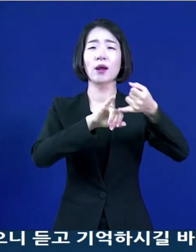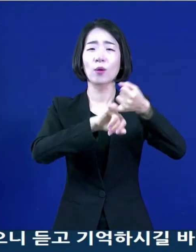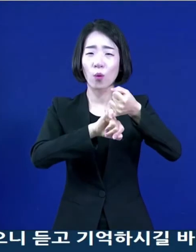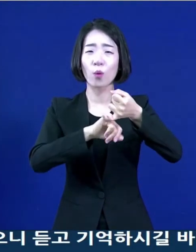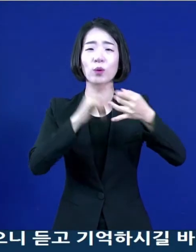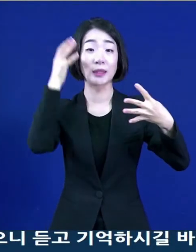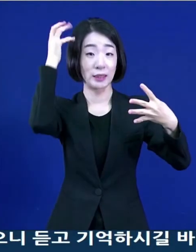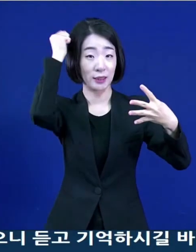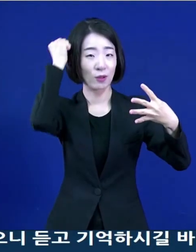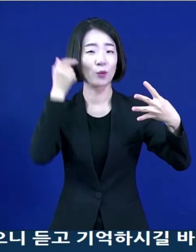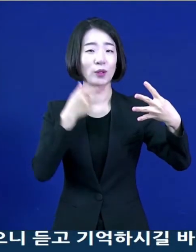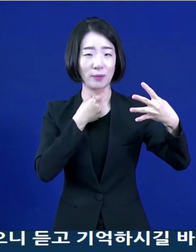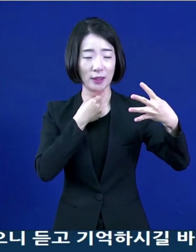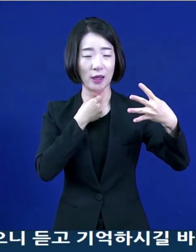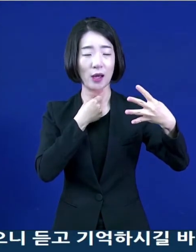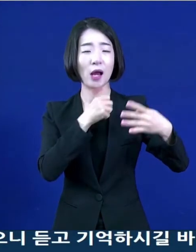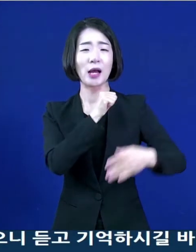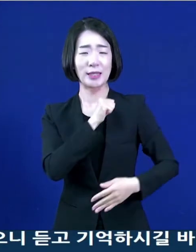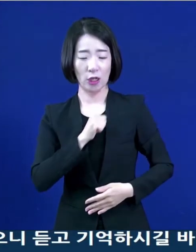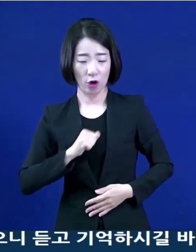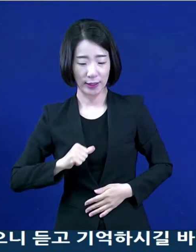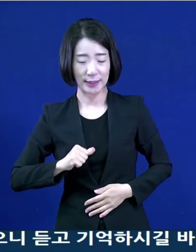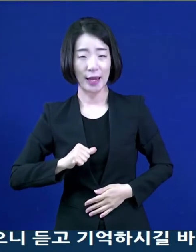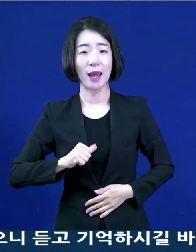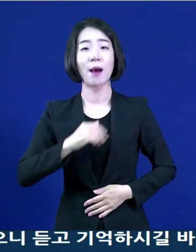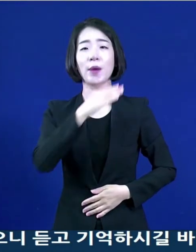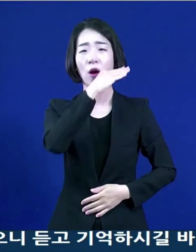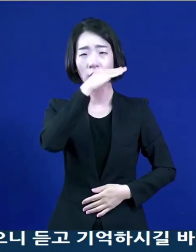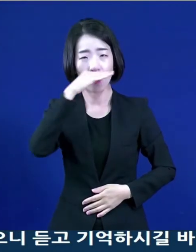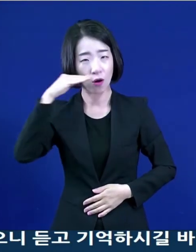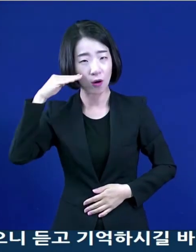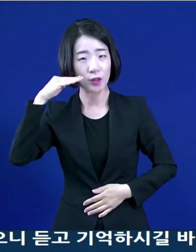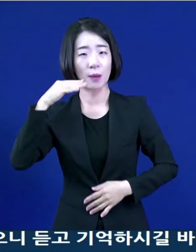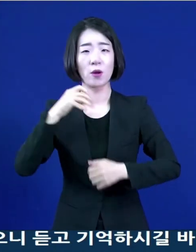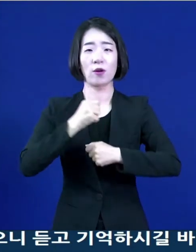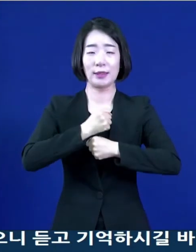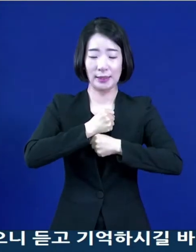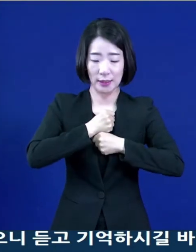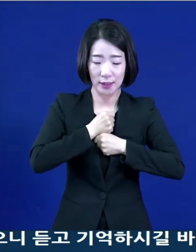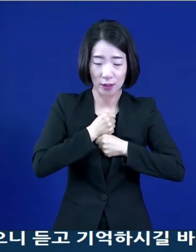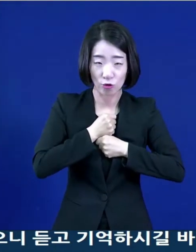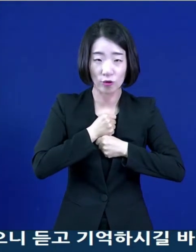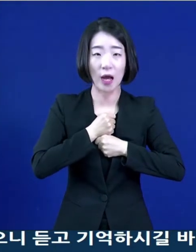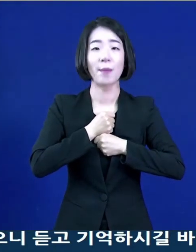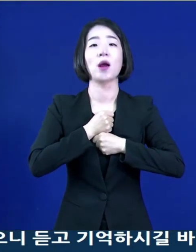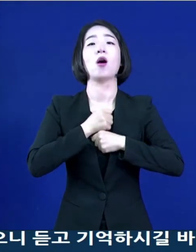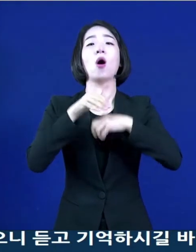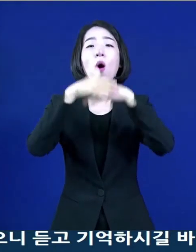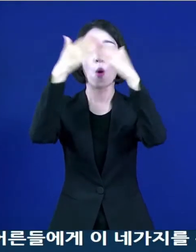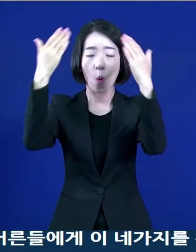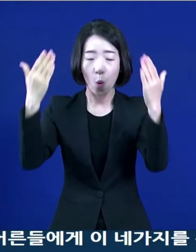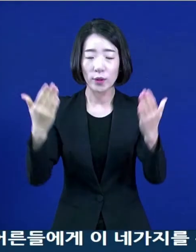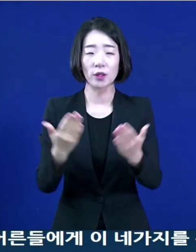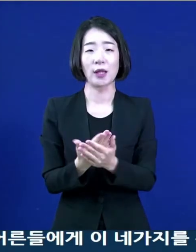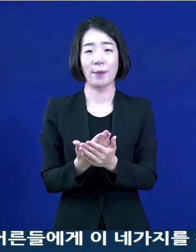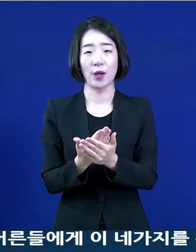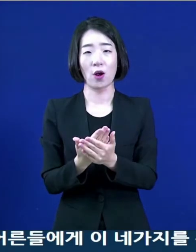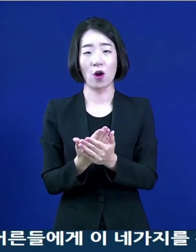좋겠습니다. 절제하며 경건하며 신중하며 덕스러우며, 이렇게